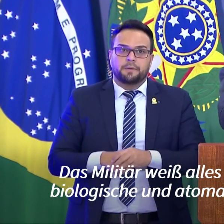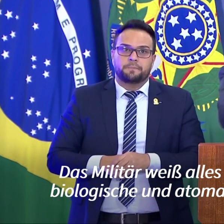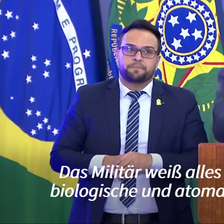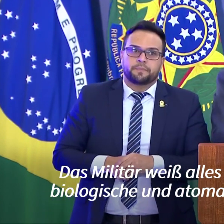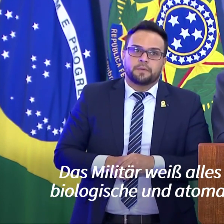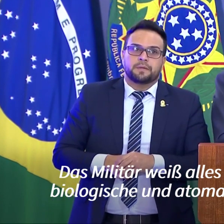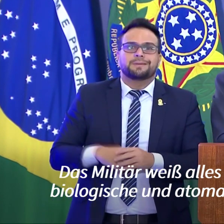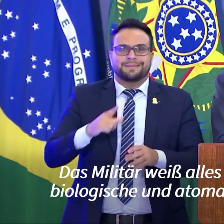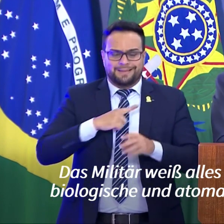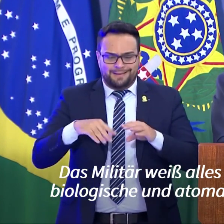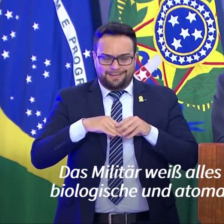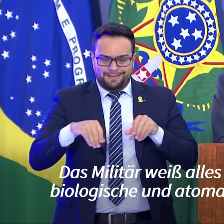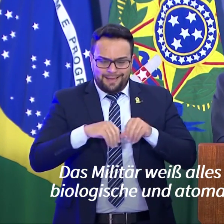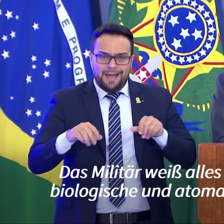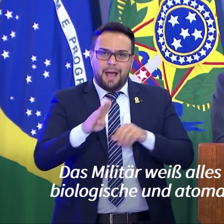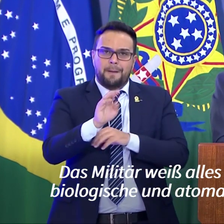bacteriológica e radiológica.